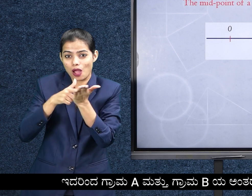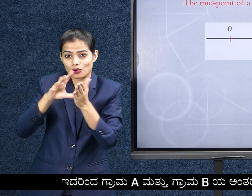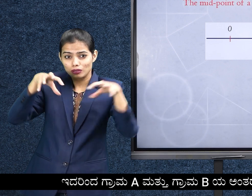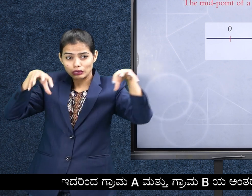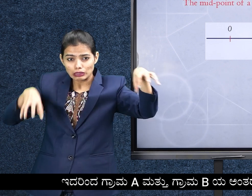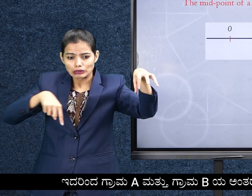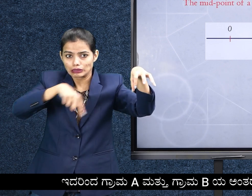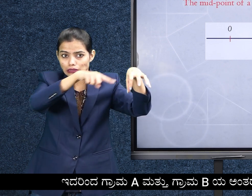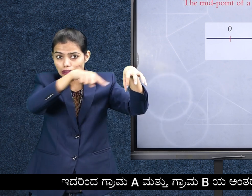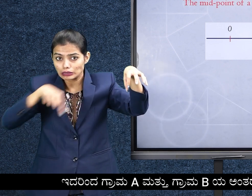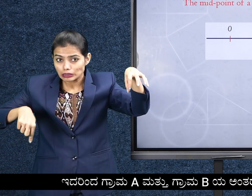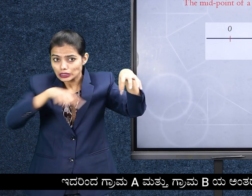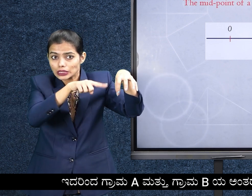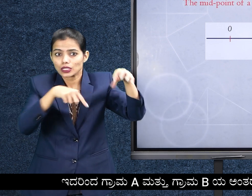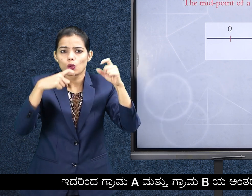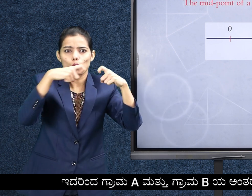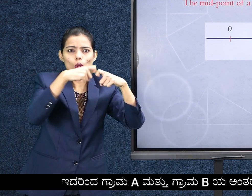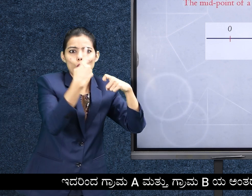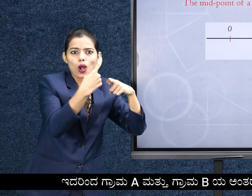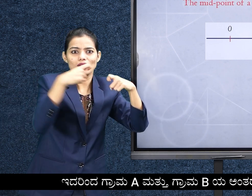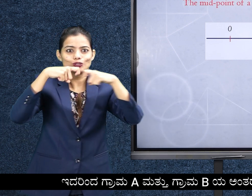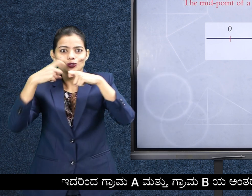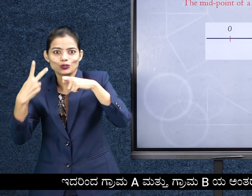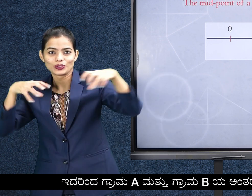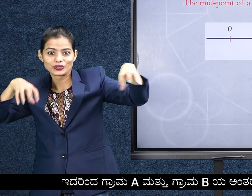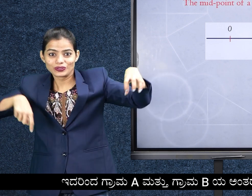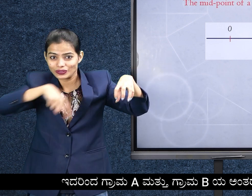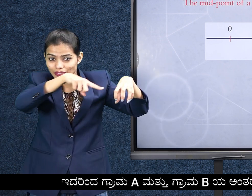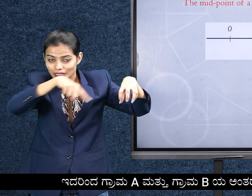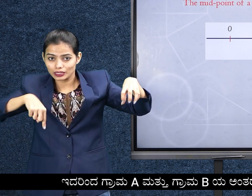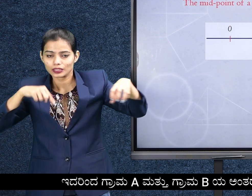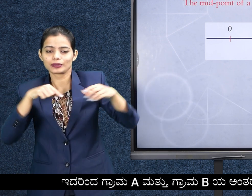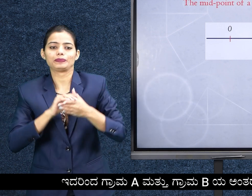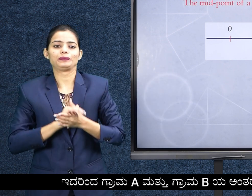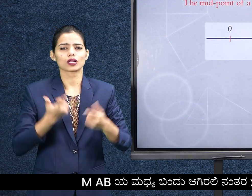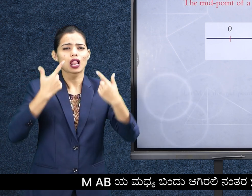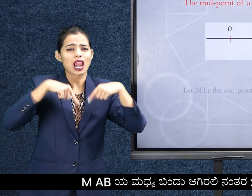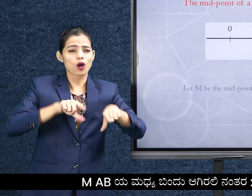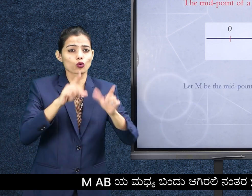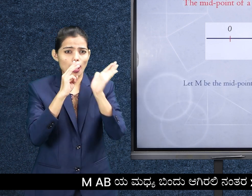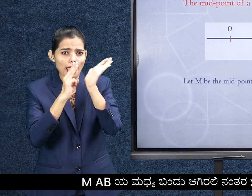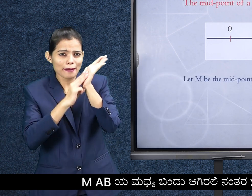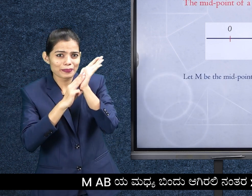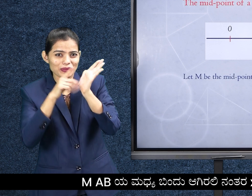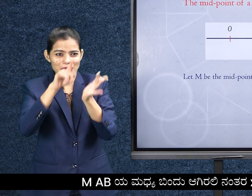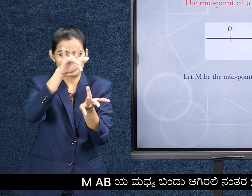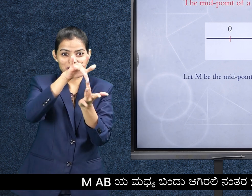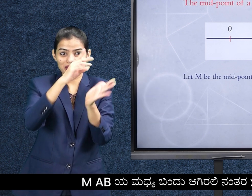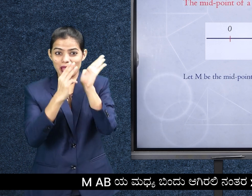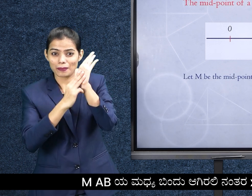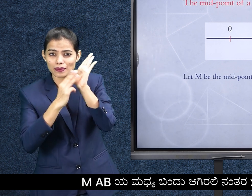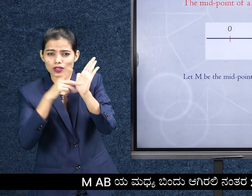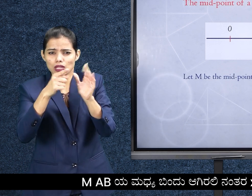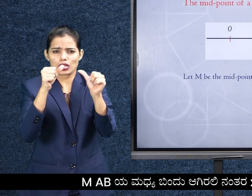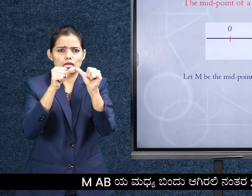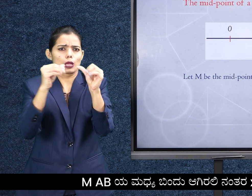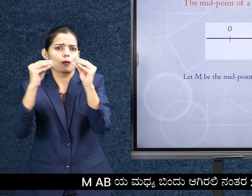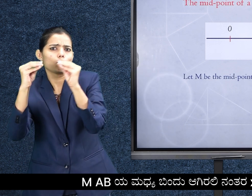ಮತ್ತು x2, x1 x2. MABಯ ಮಧ್ಯಬಿಂದು ಆಗಿರಲಿ. ನಂತರ x ಅನ್ನು